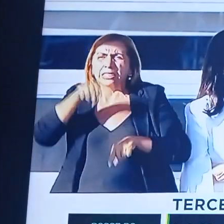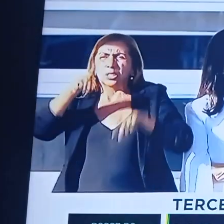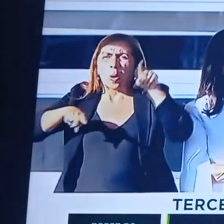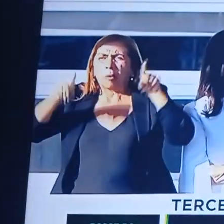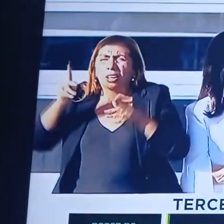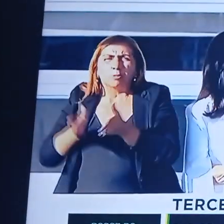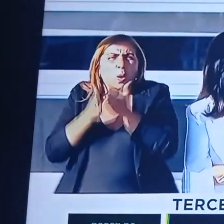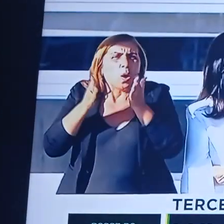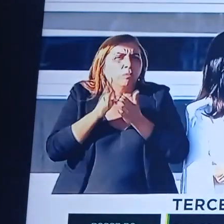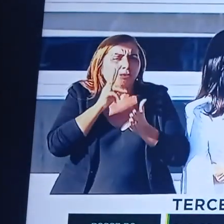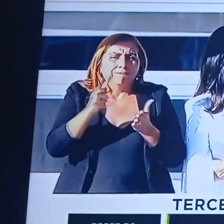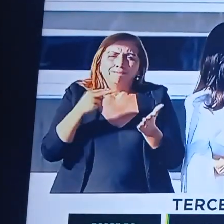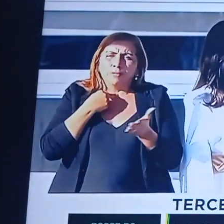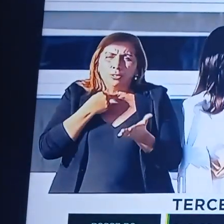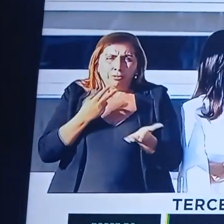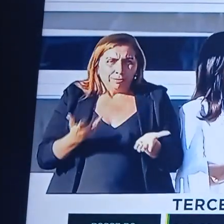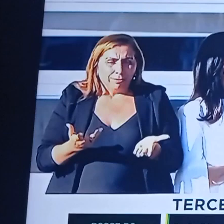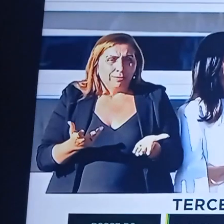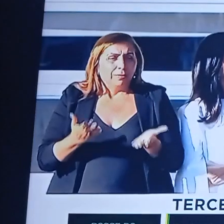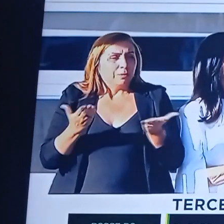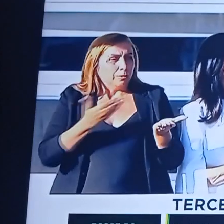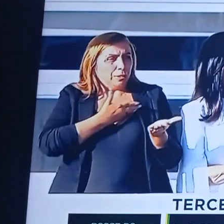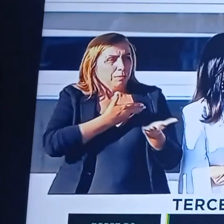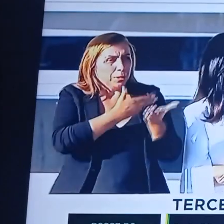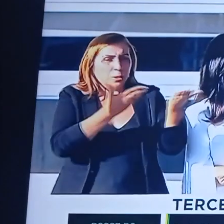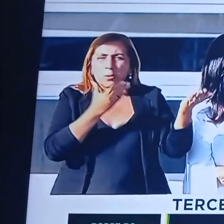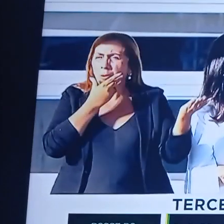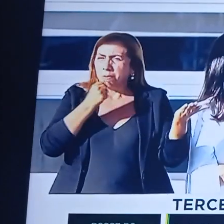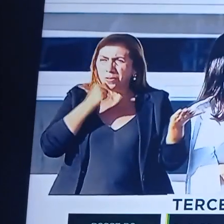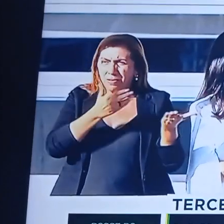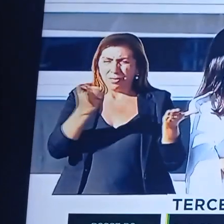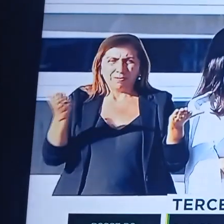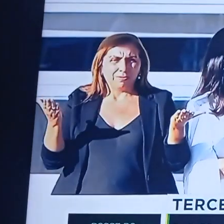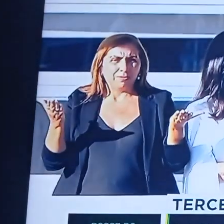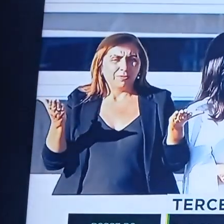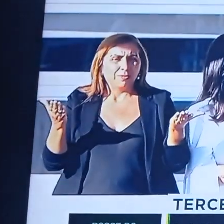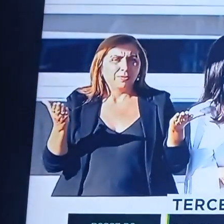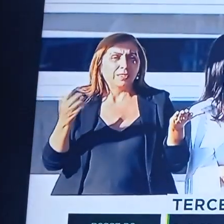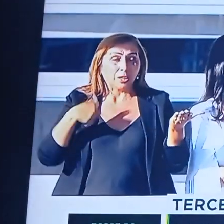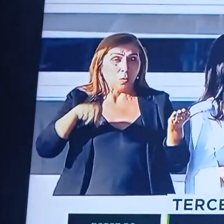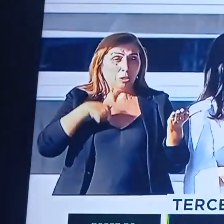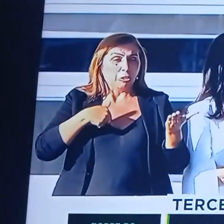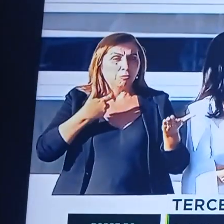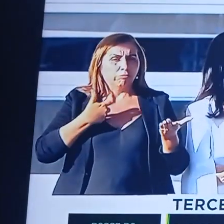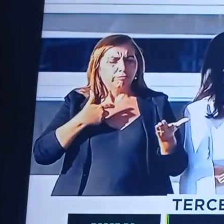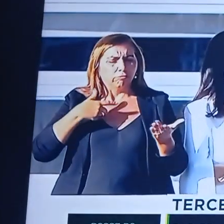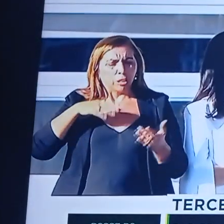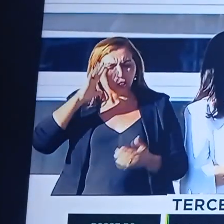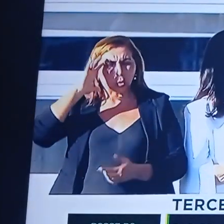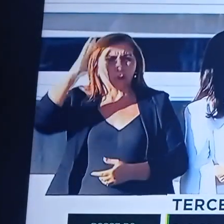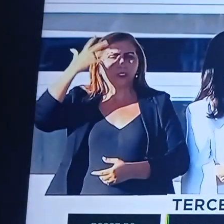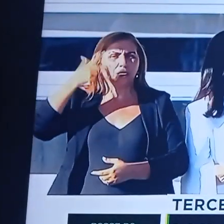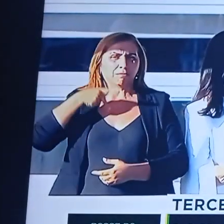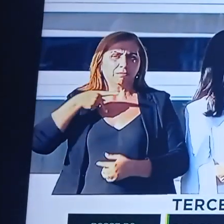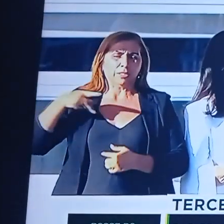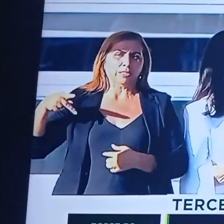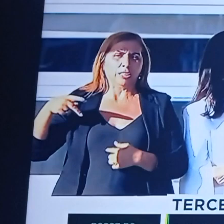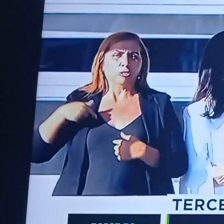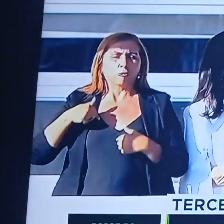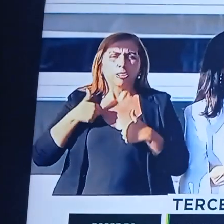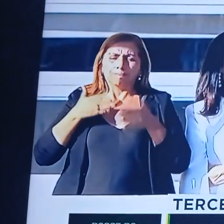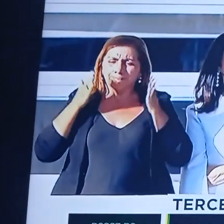desigualdade. Minhas amigas e meus amigos, quando digo governar, eu quero dizer